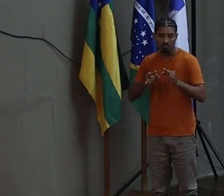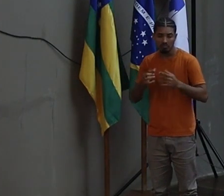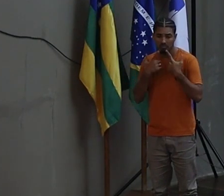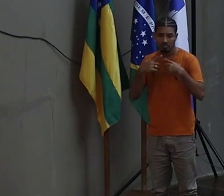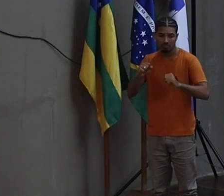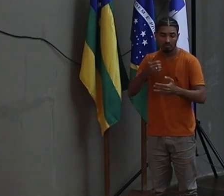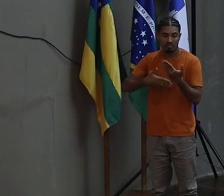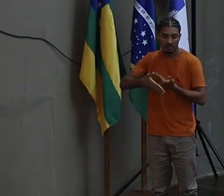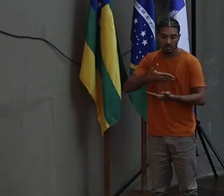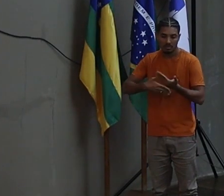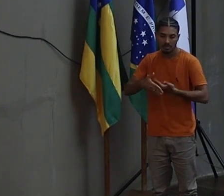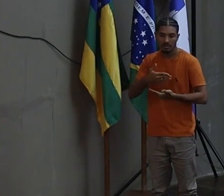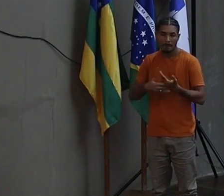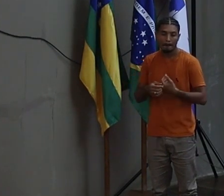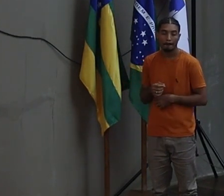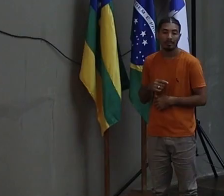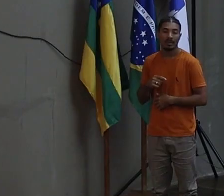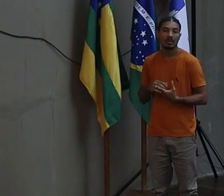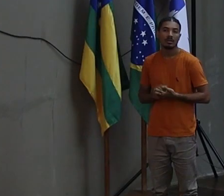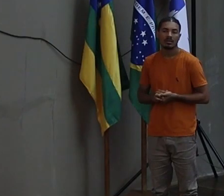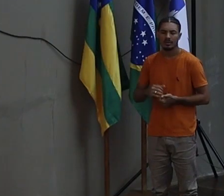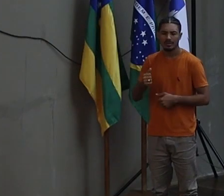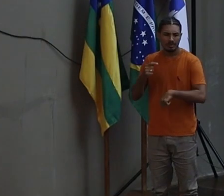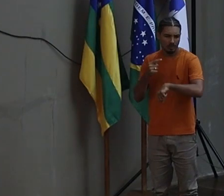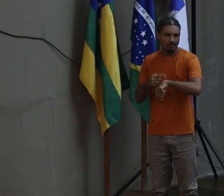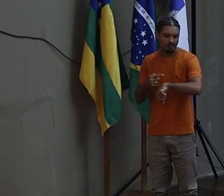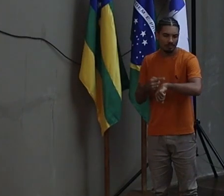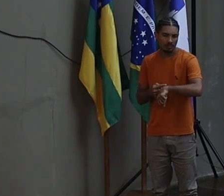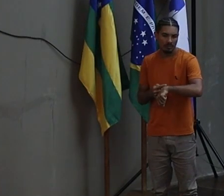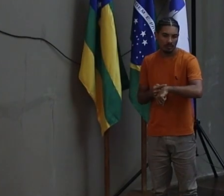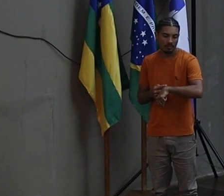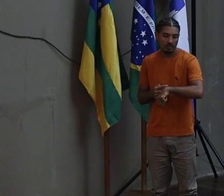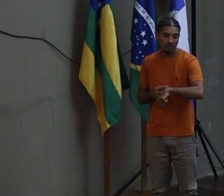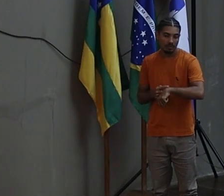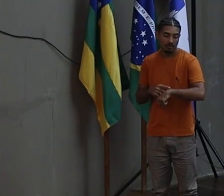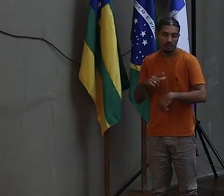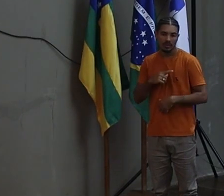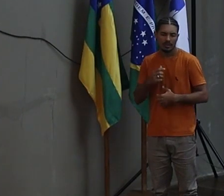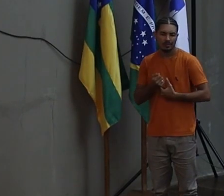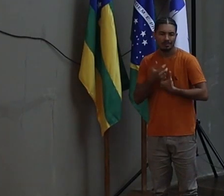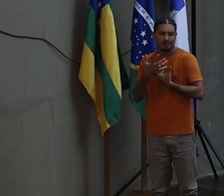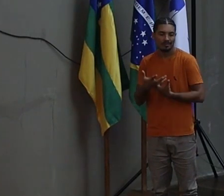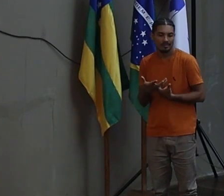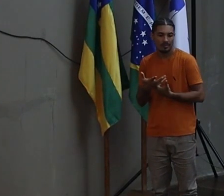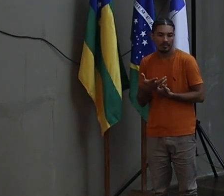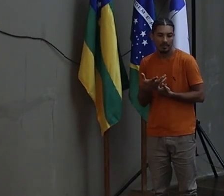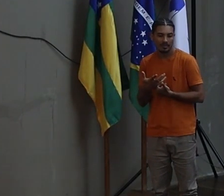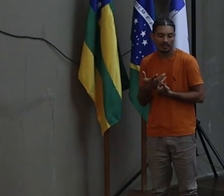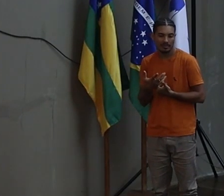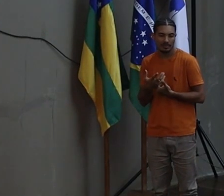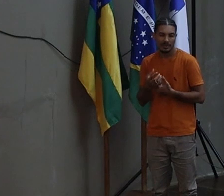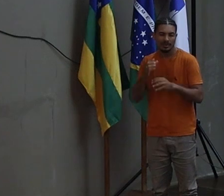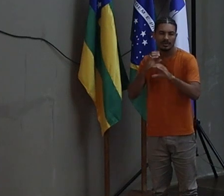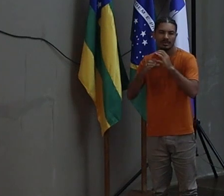linguistas aplicados, e naquele primeiro momento, né, tem um poeta popular que ele tem uma